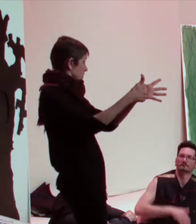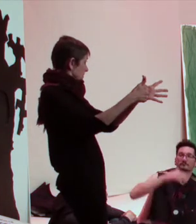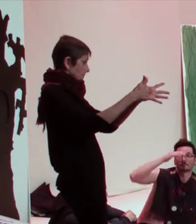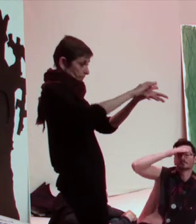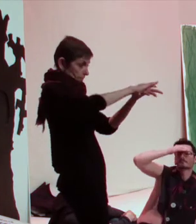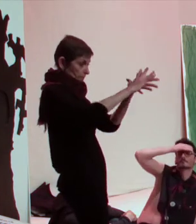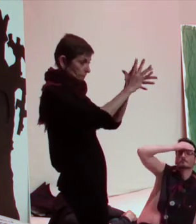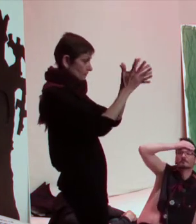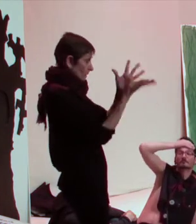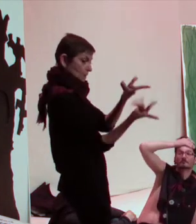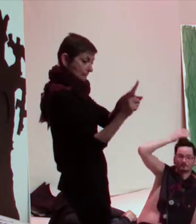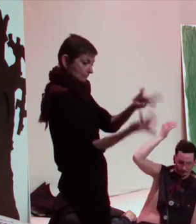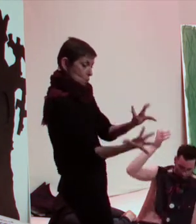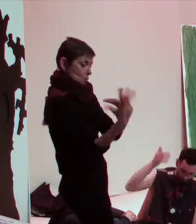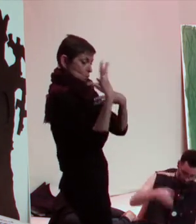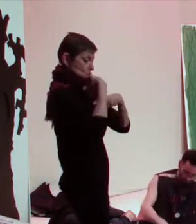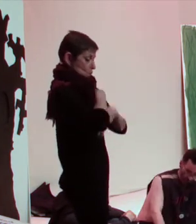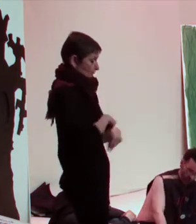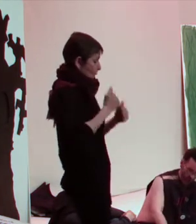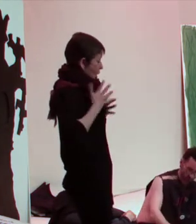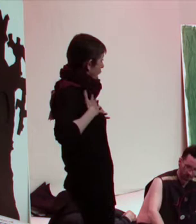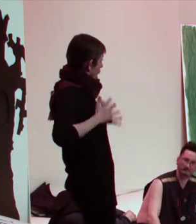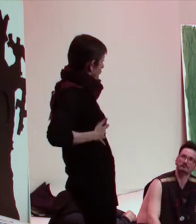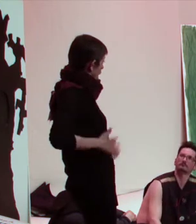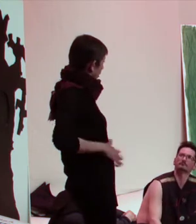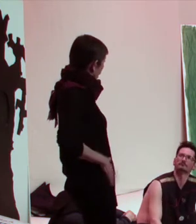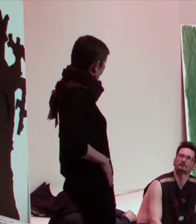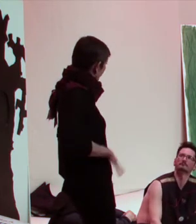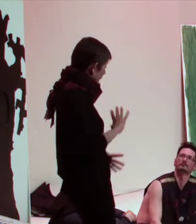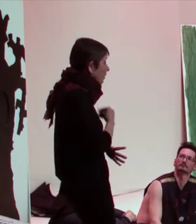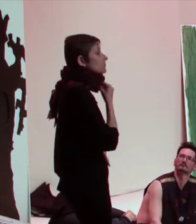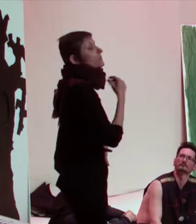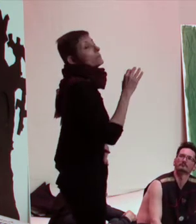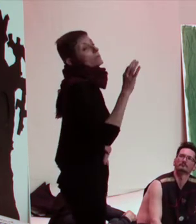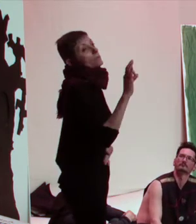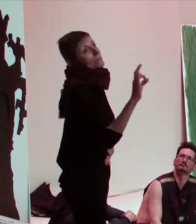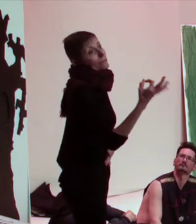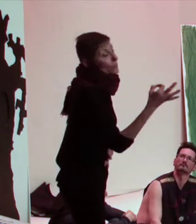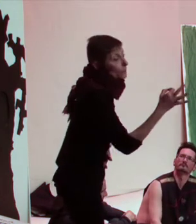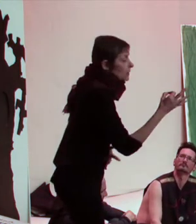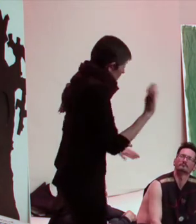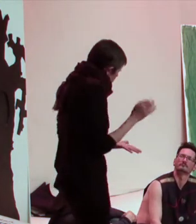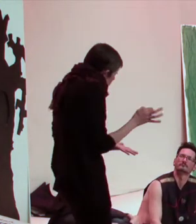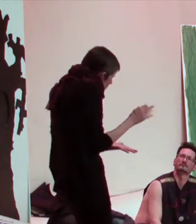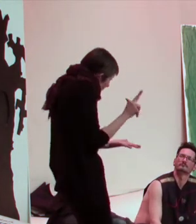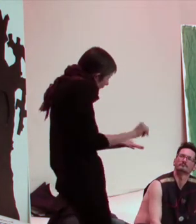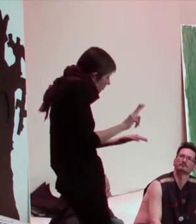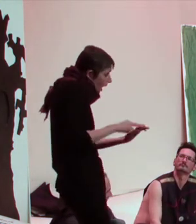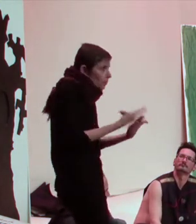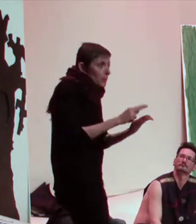organique, repasse par le corps. Et c'est une histoire, effectivement, bien sûr, de traduction, bien sûr, mais je crois que c'est aussi